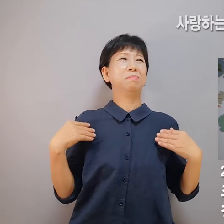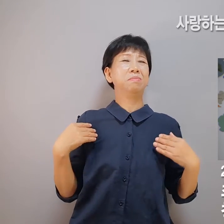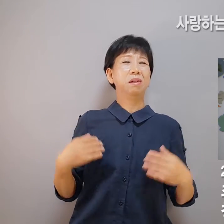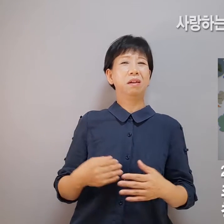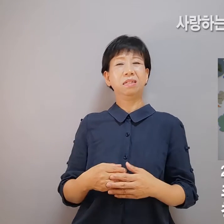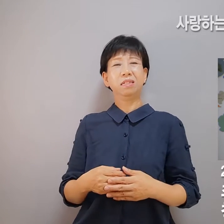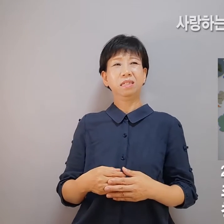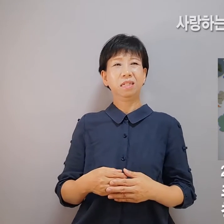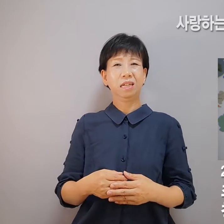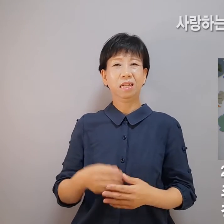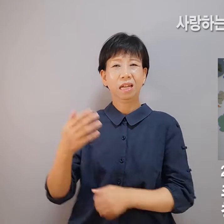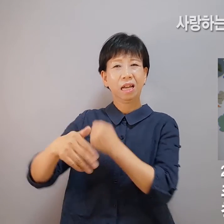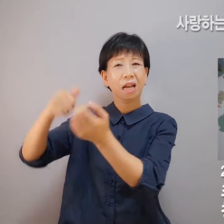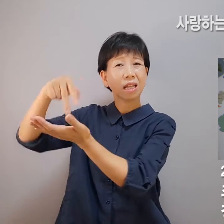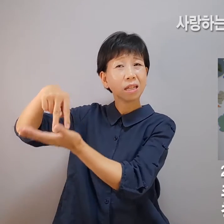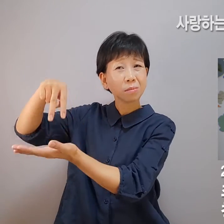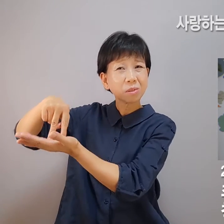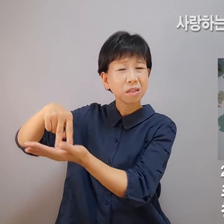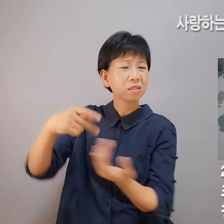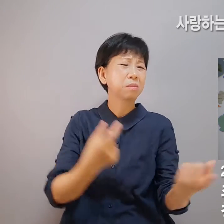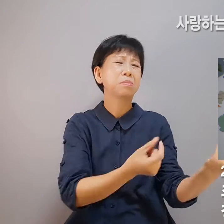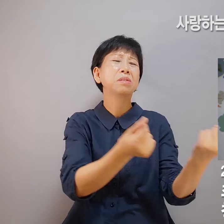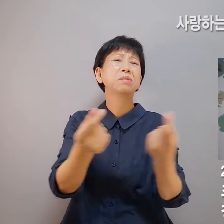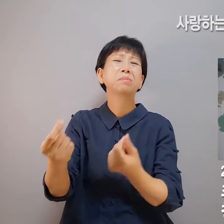거기서 거긴데